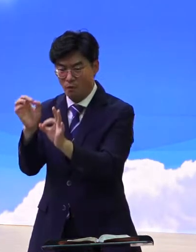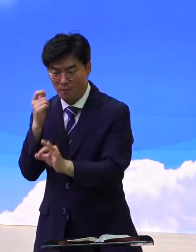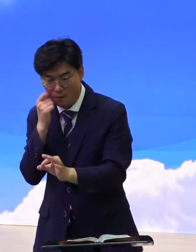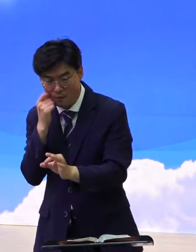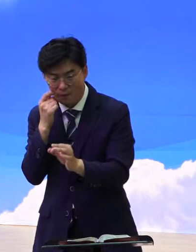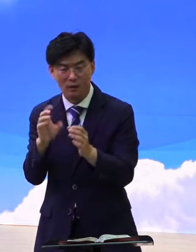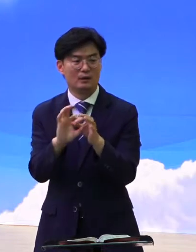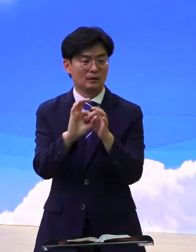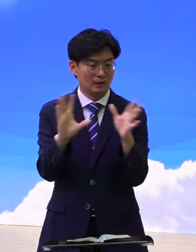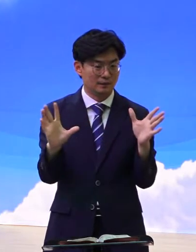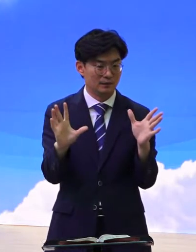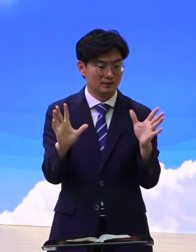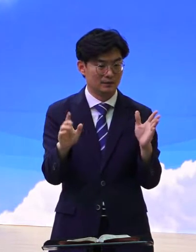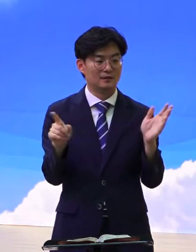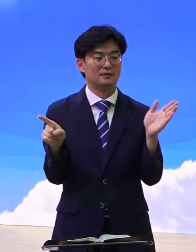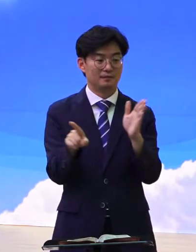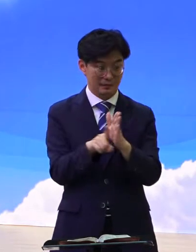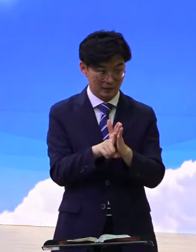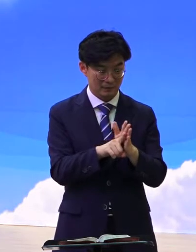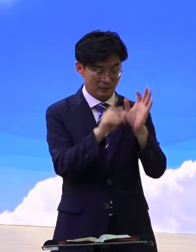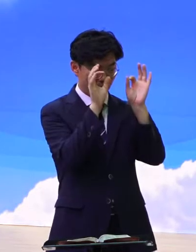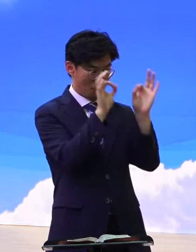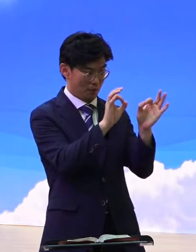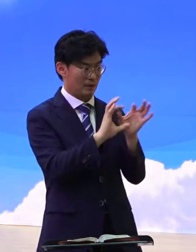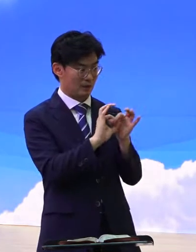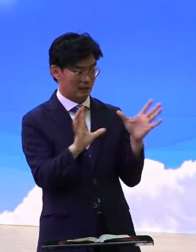보는 것에 달려있지 않기 때문입니다.